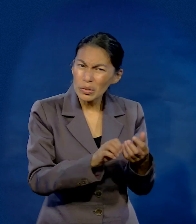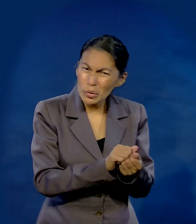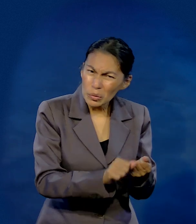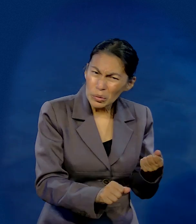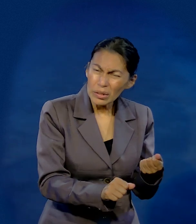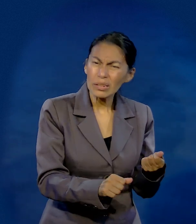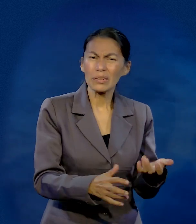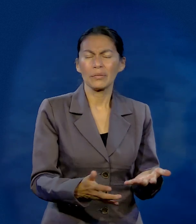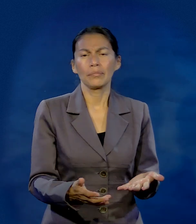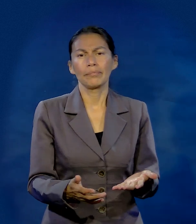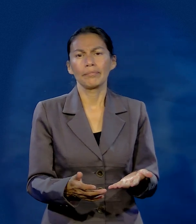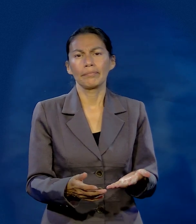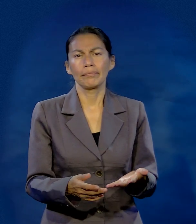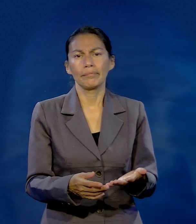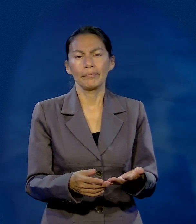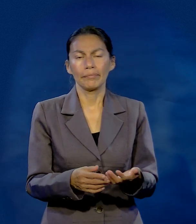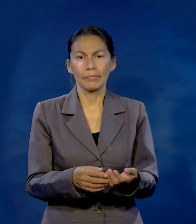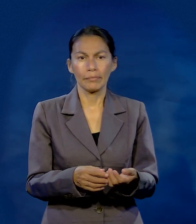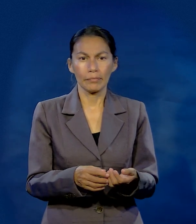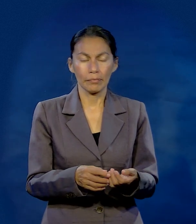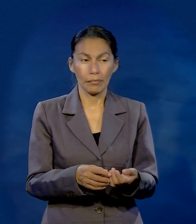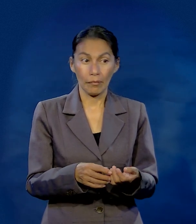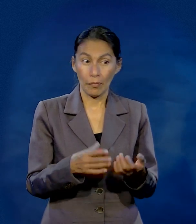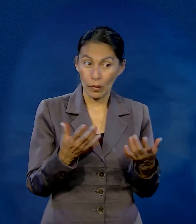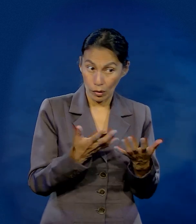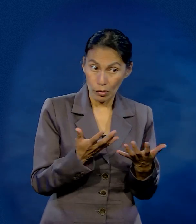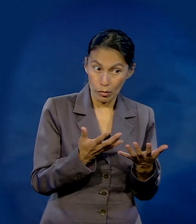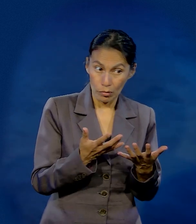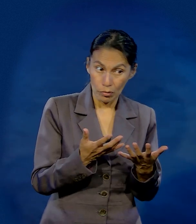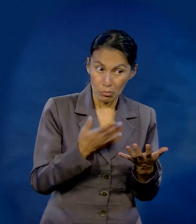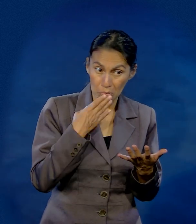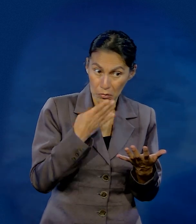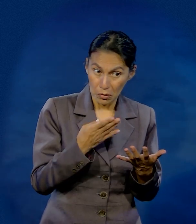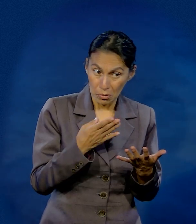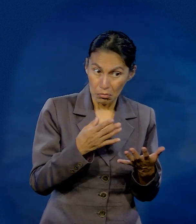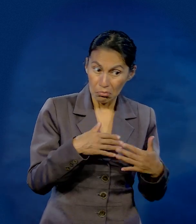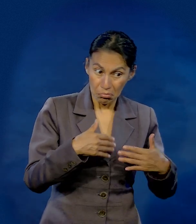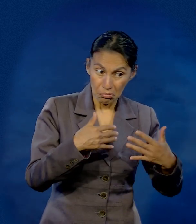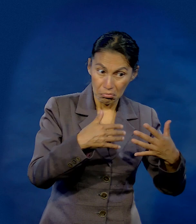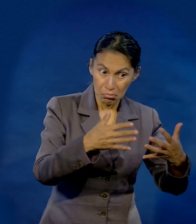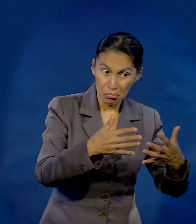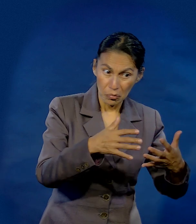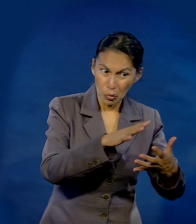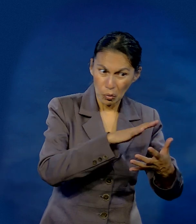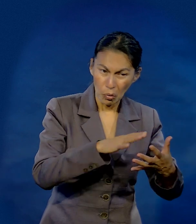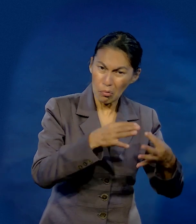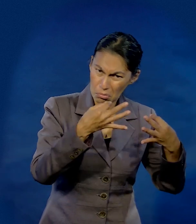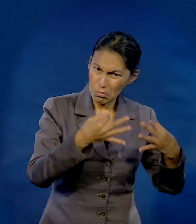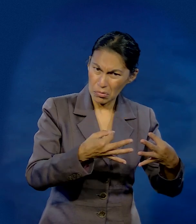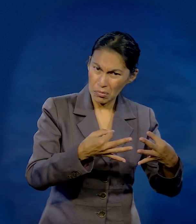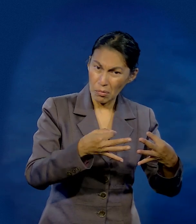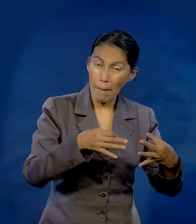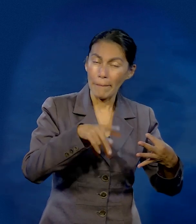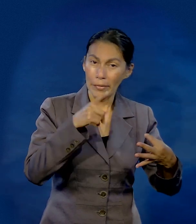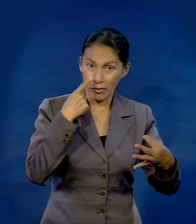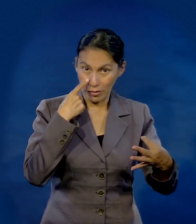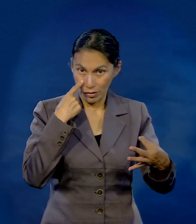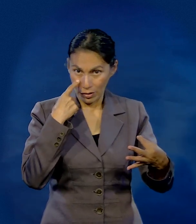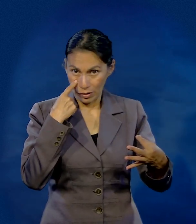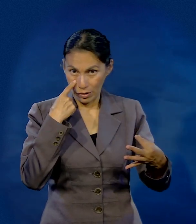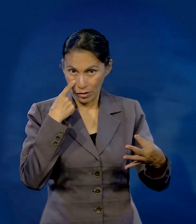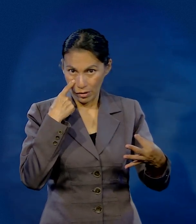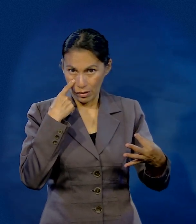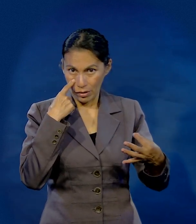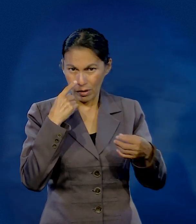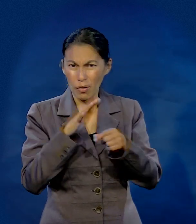le dicen eso proverbios 1:32 porque el desvío de los ignorantes los matará y la prosperidad de los necios